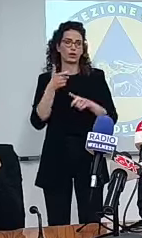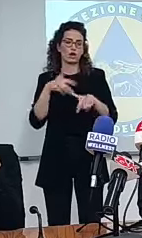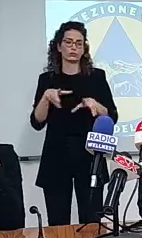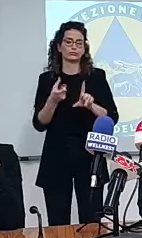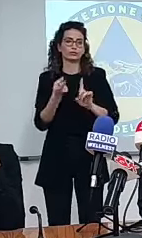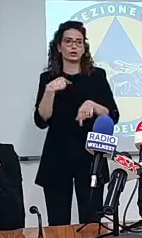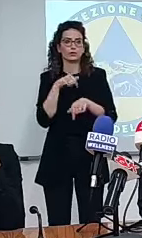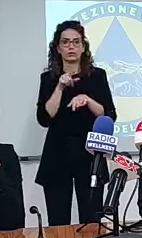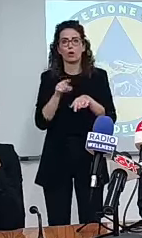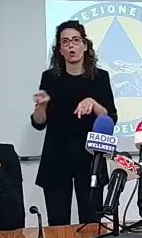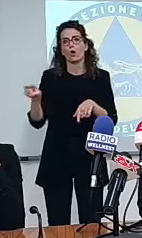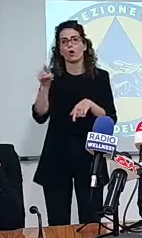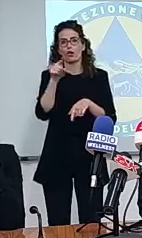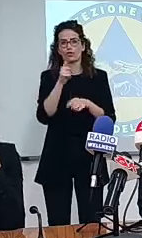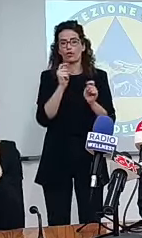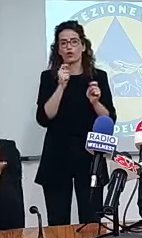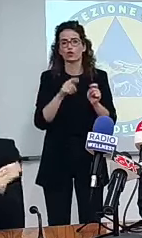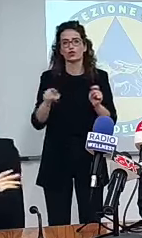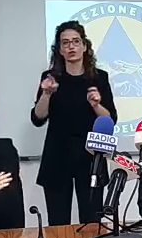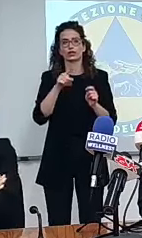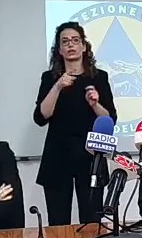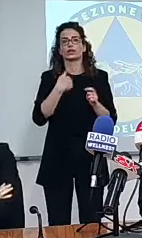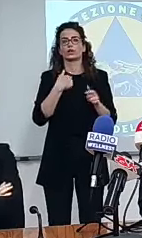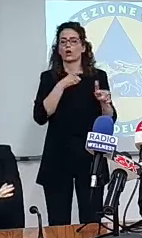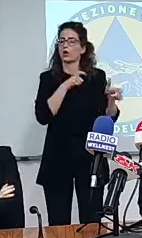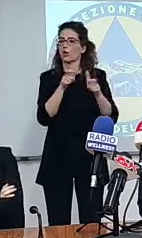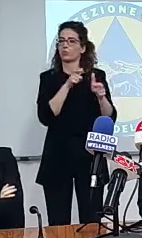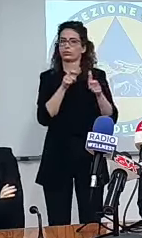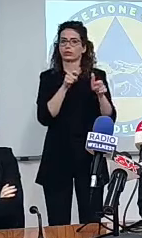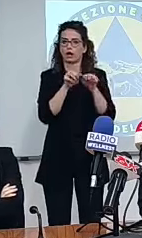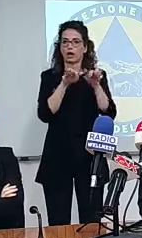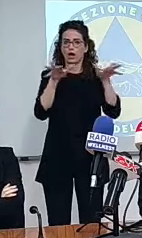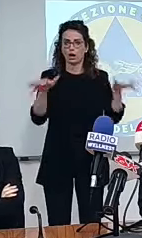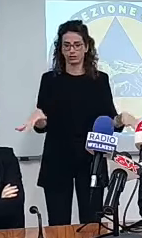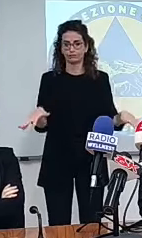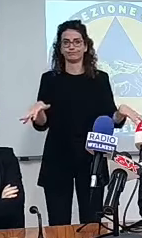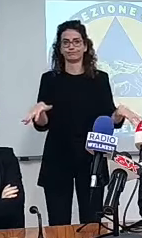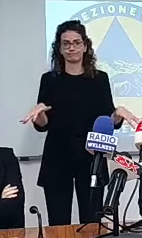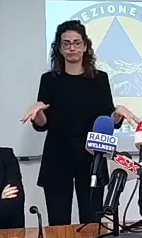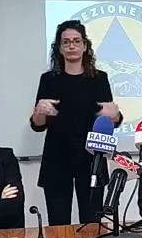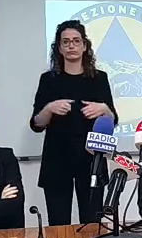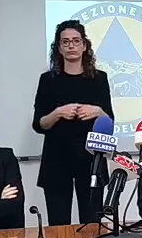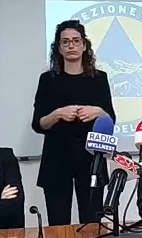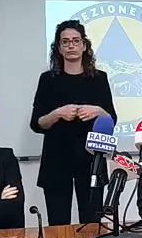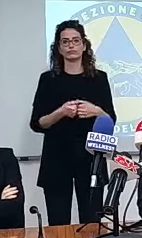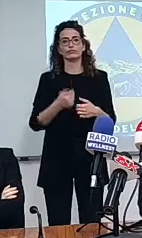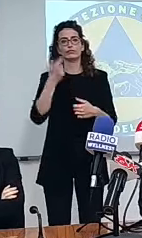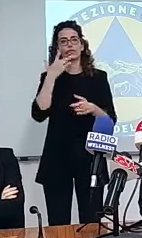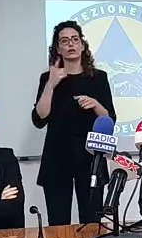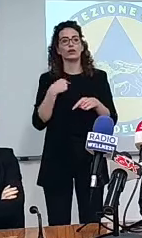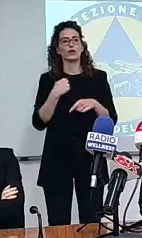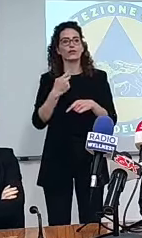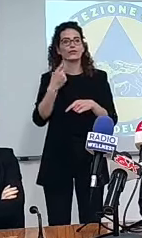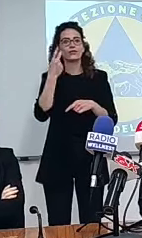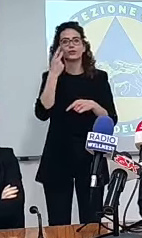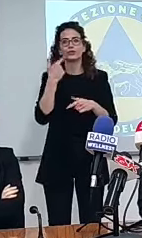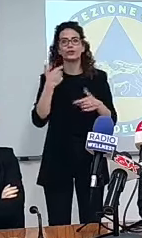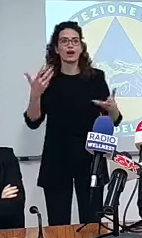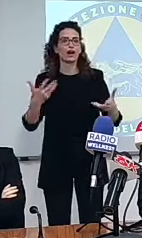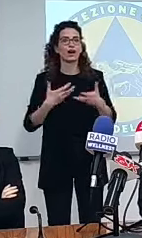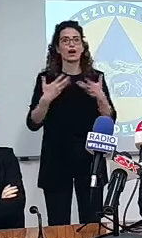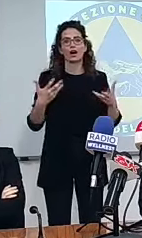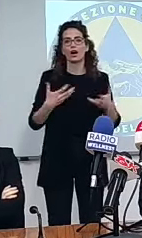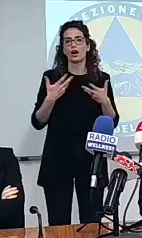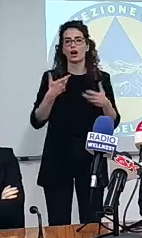questi mesi, lo siete ancora, per la comunicazione. Sapete che vedo tutti euforici perché il